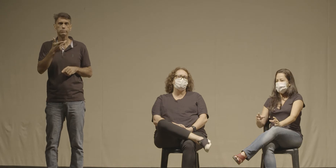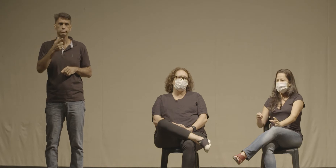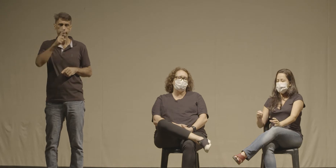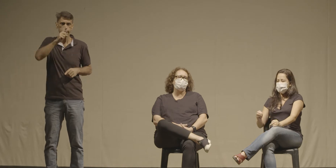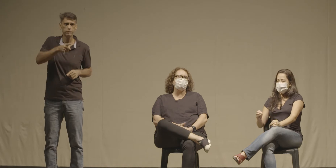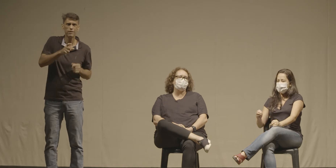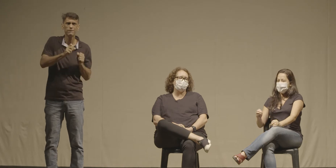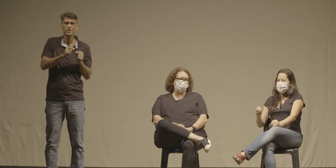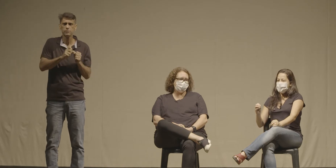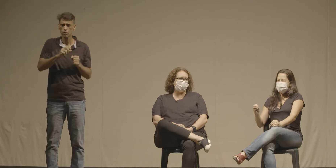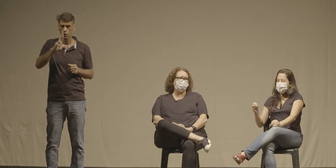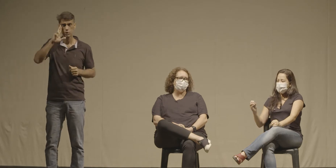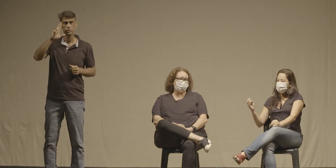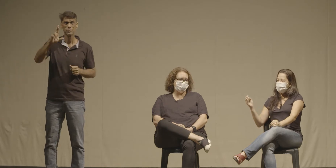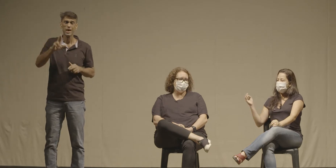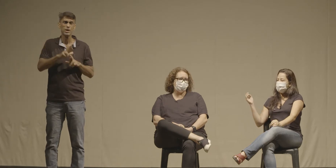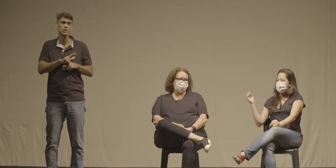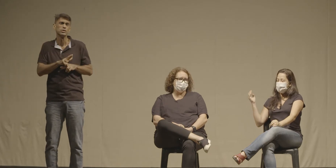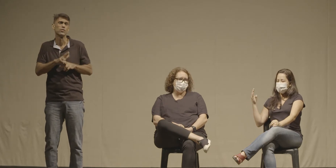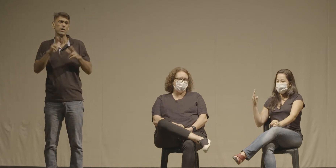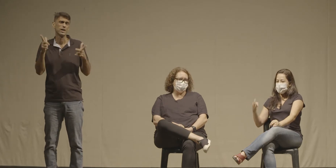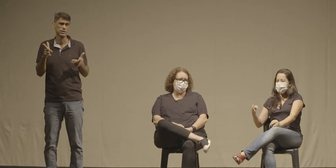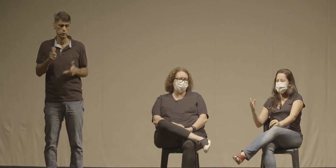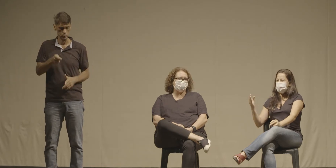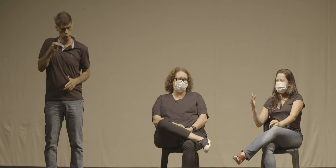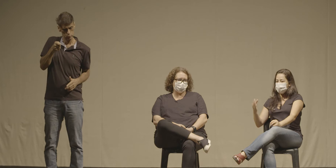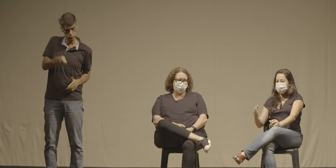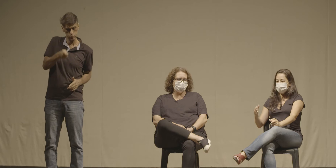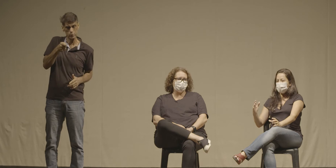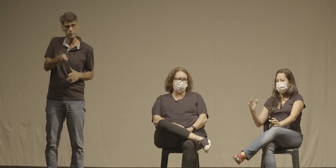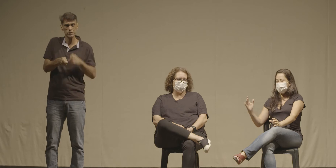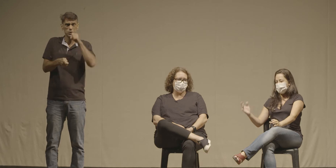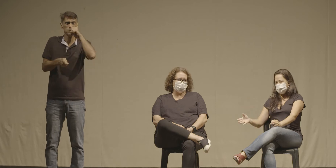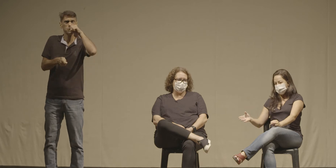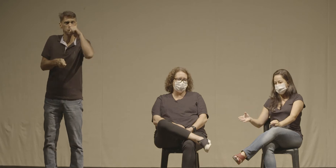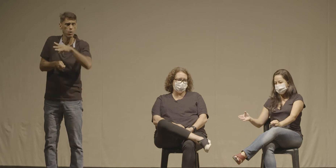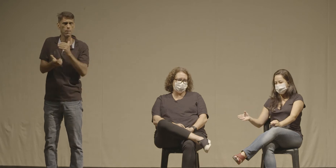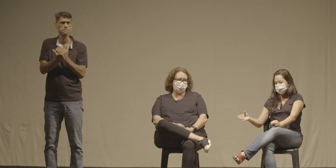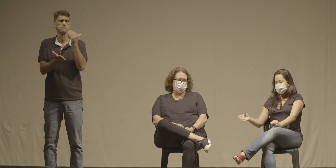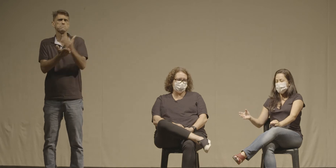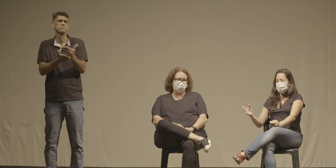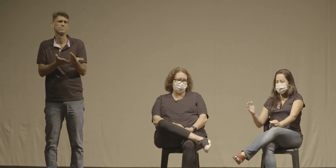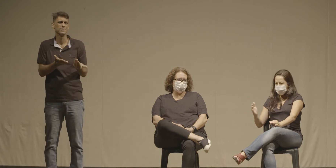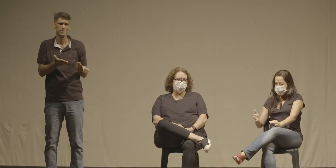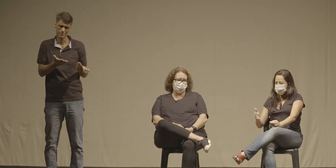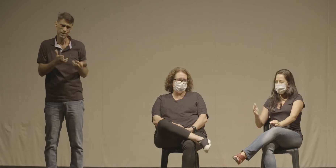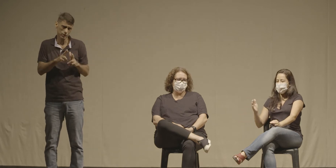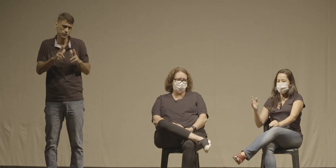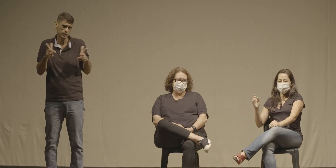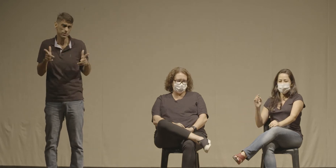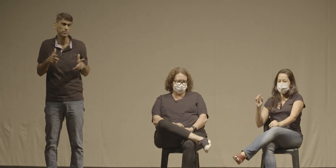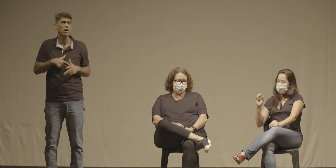eu percebo que assim, é diferente da rigidez e do abuso do autoritarismo.